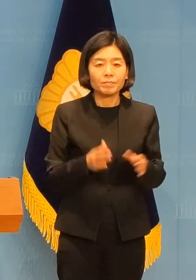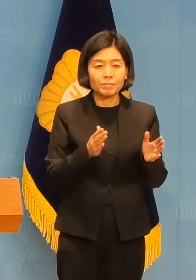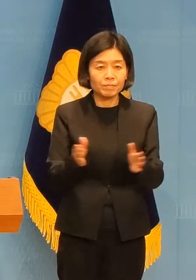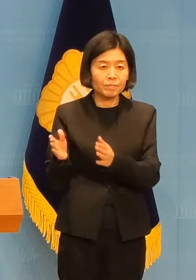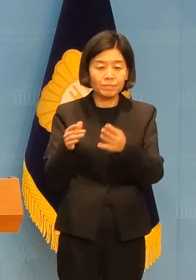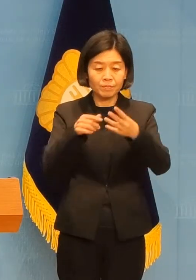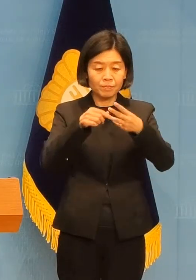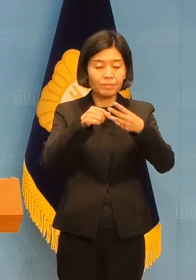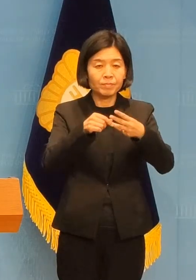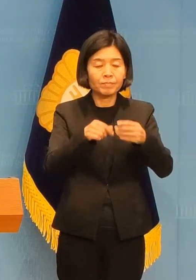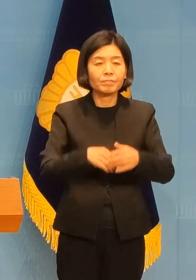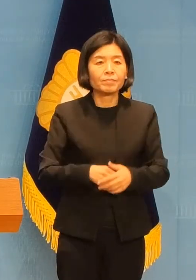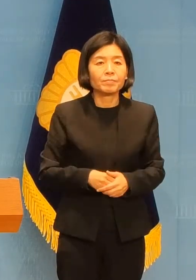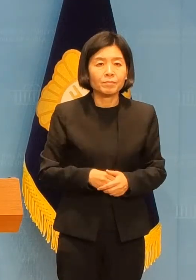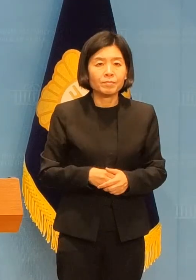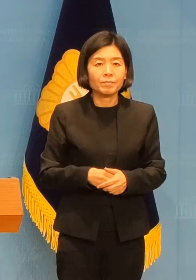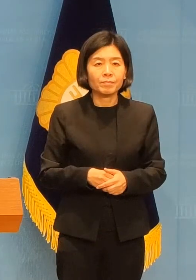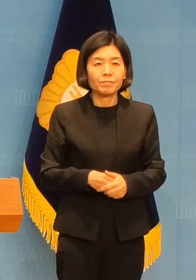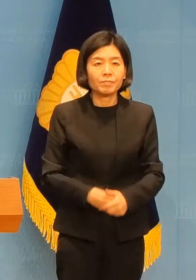마지막 논평입니다.